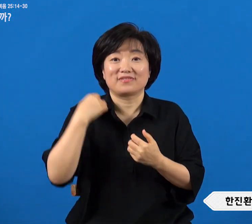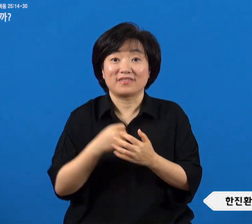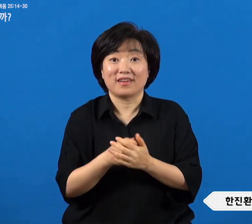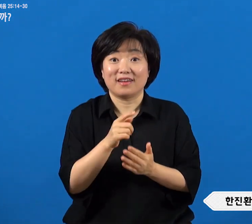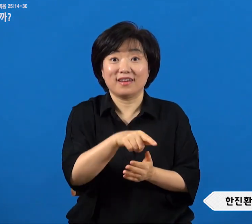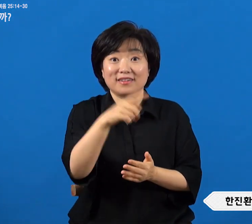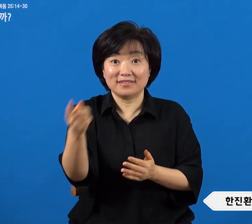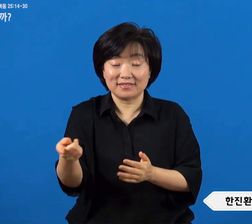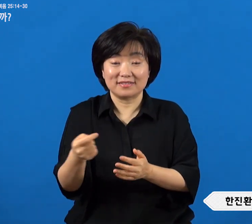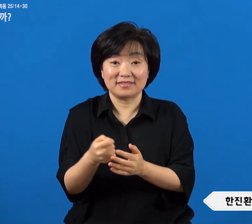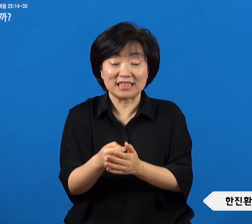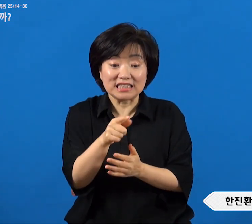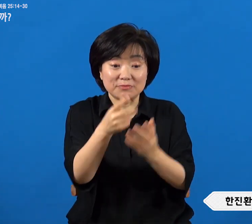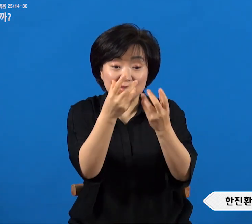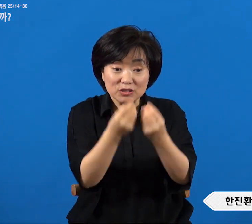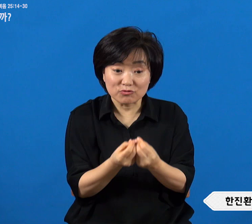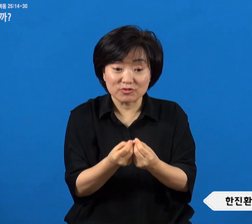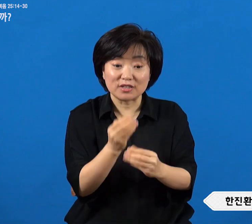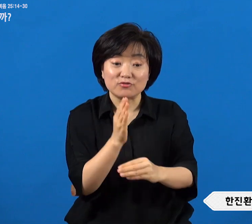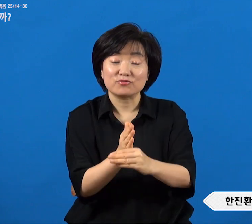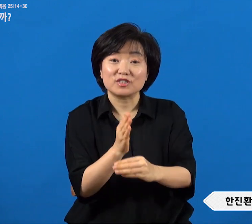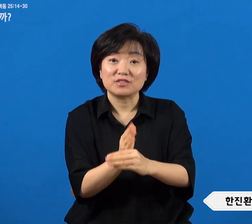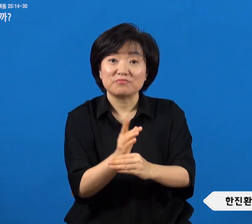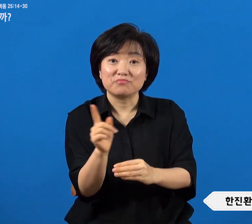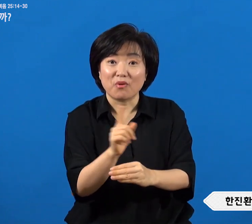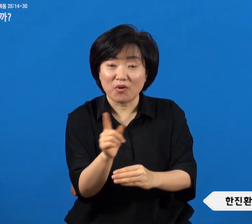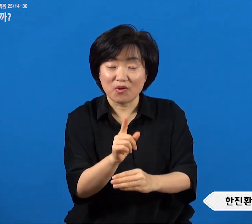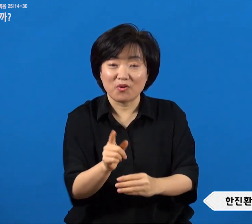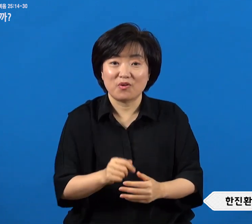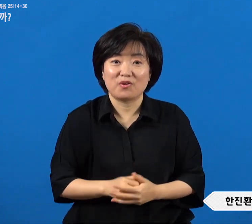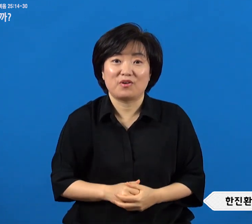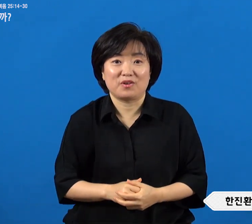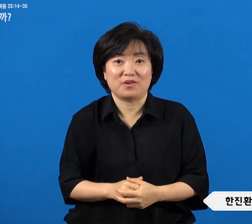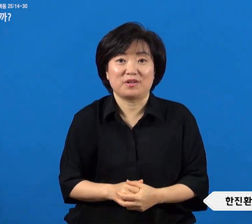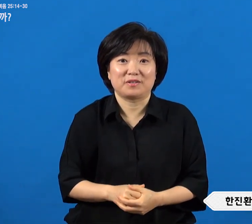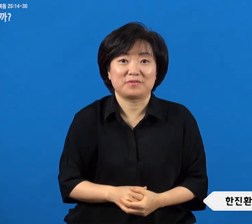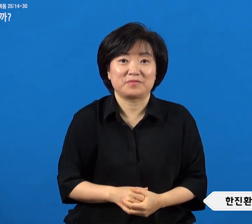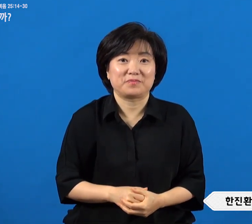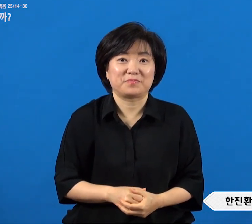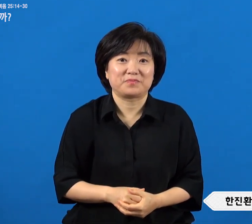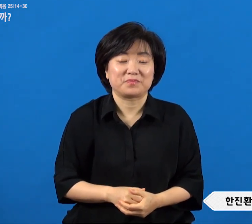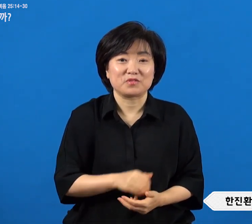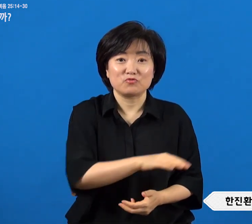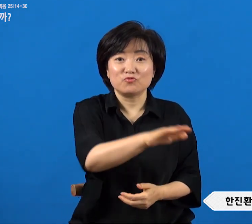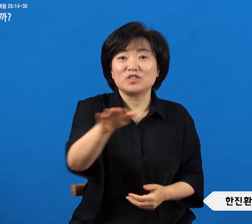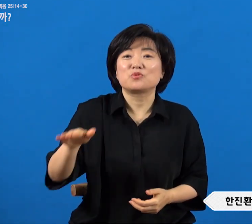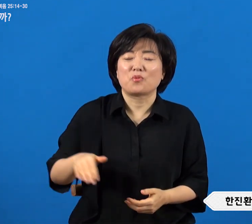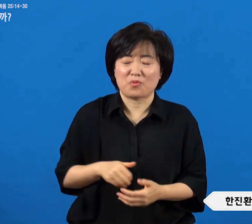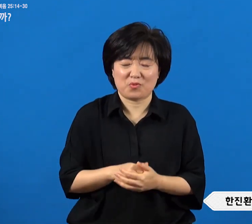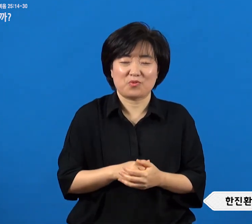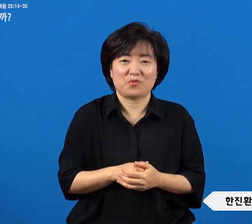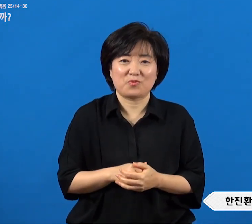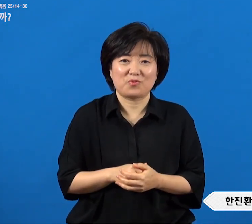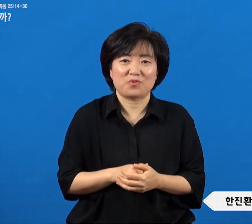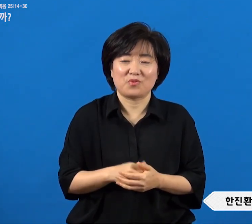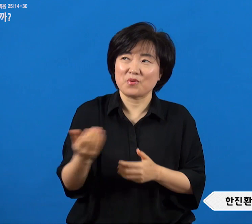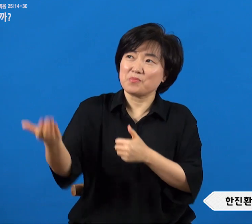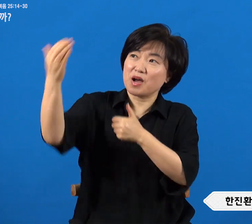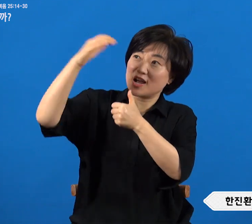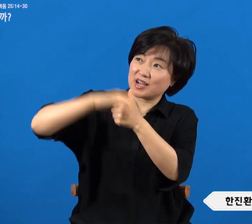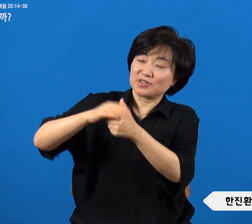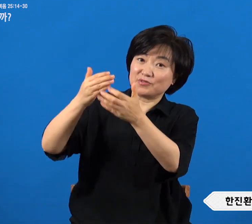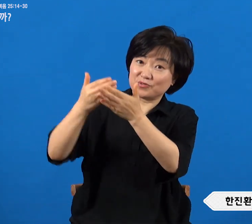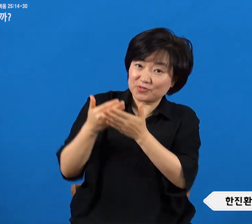자, 그러면 이 비유의 핵심 메시지가 뭐겠습니까? 우리도 어떻게